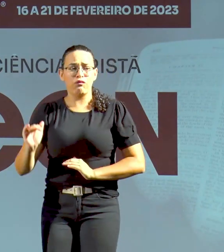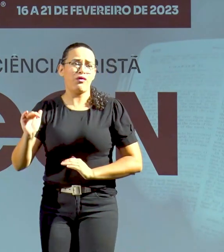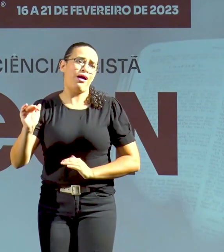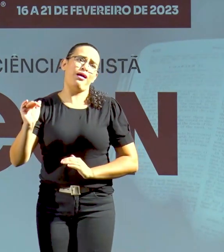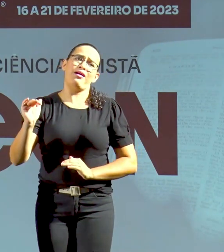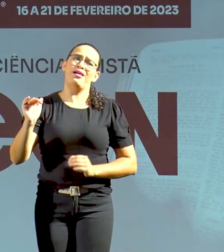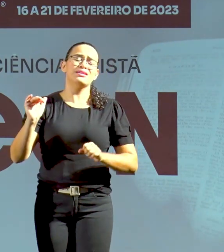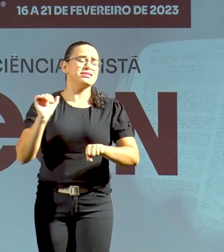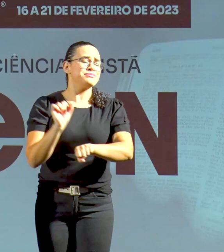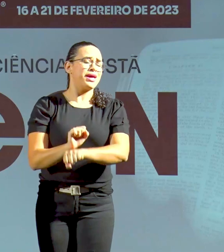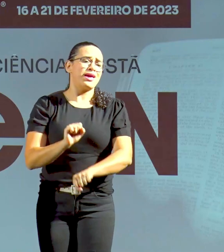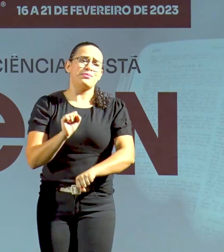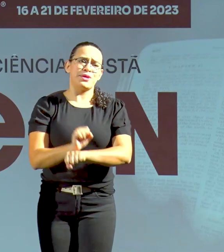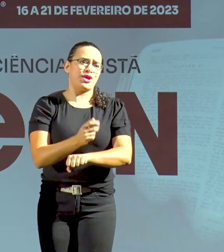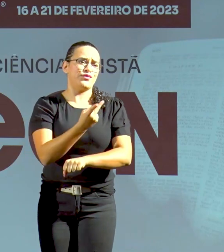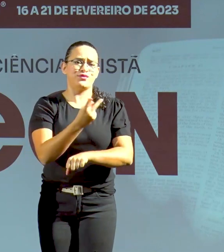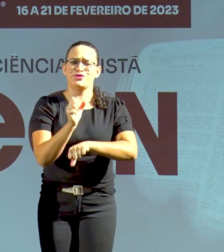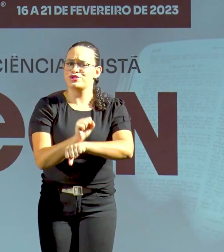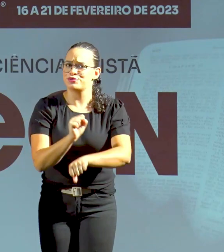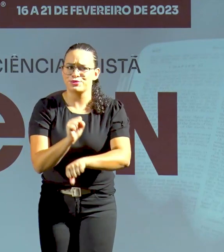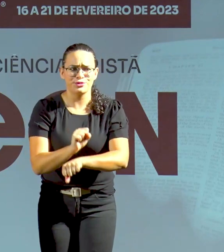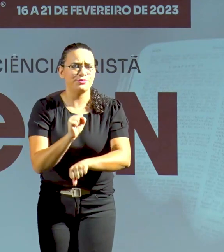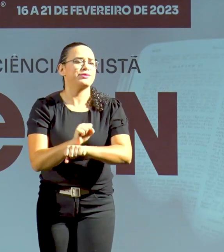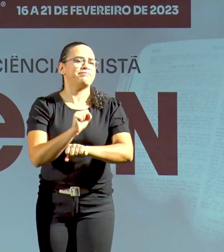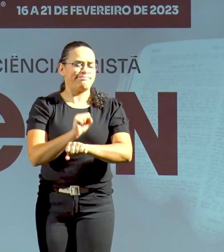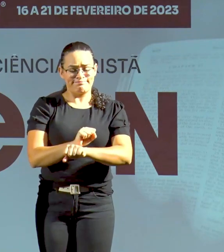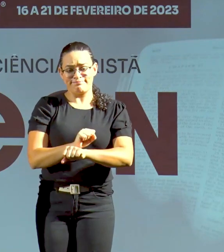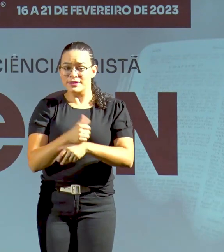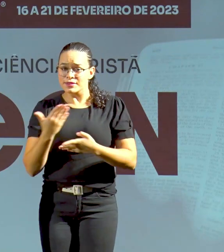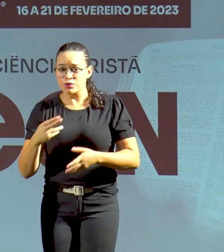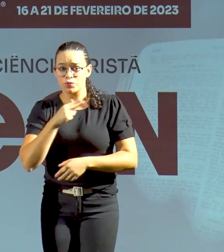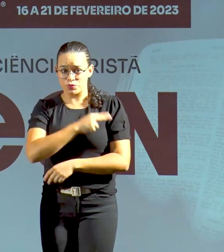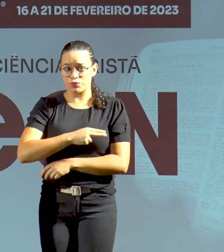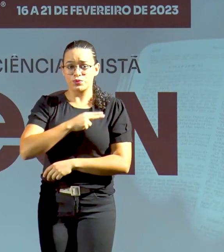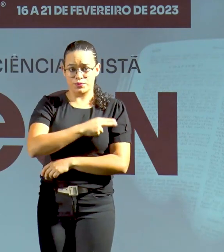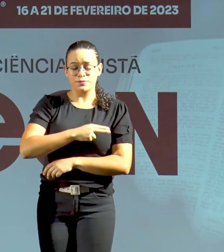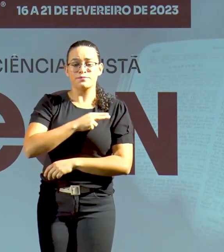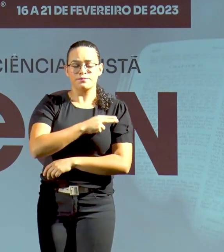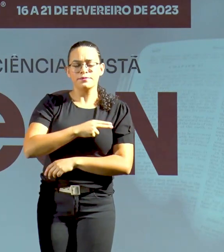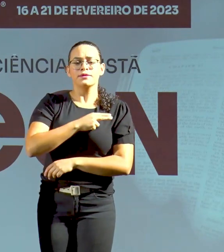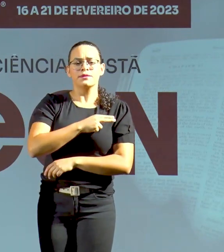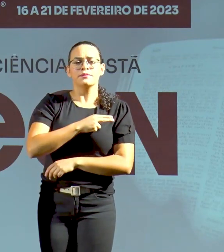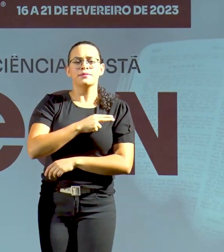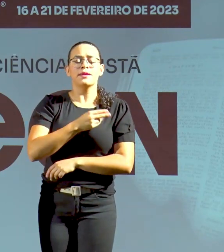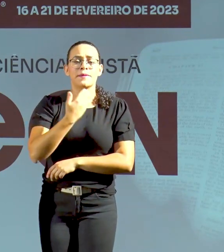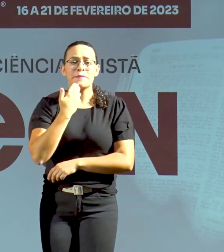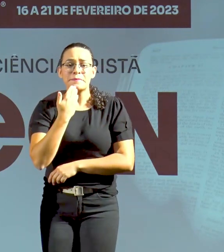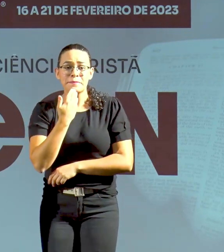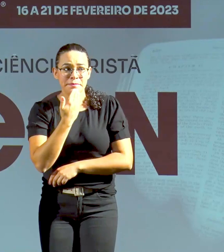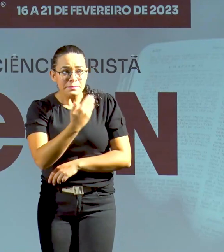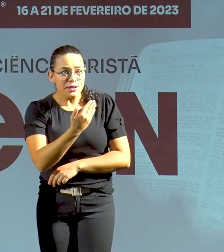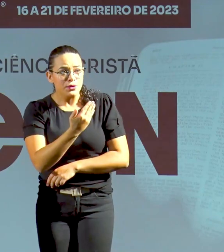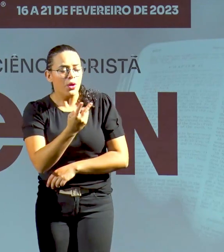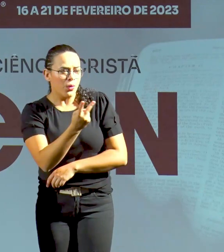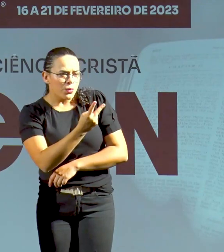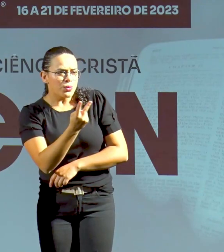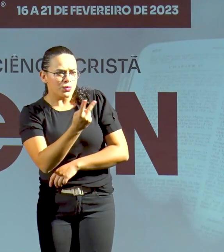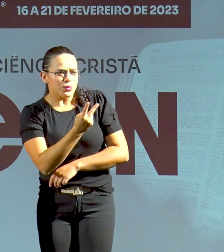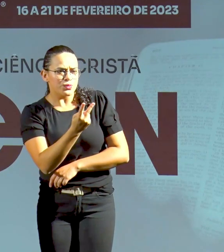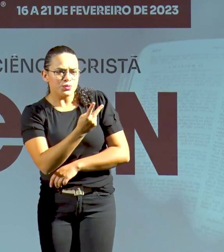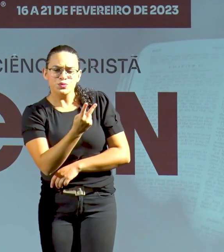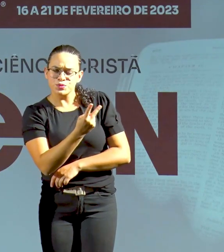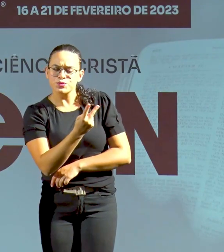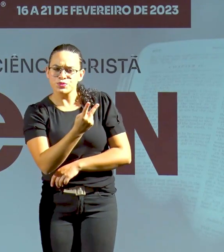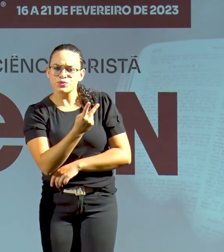muito tempo então é Noemi pede para que as suas duas